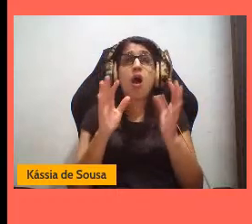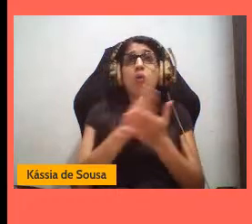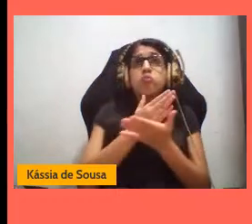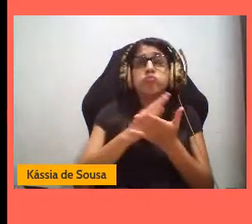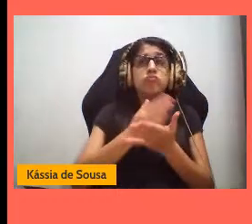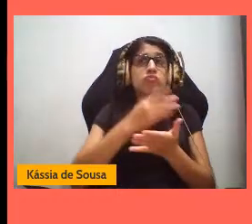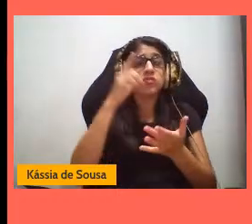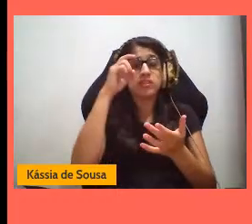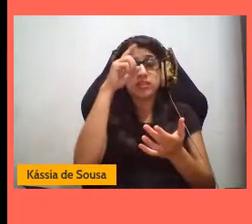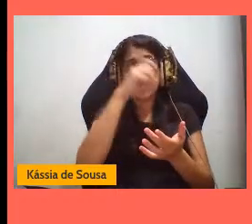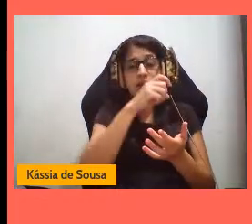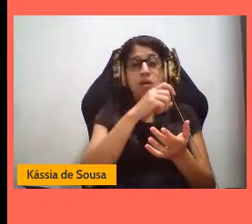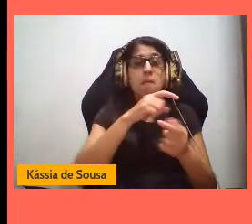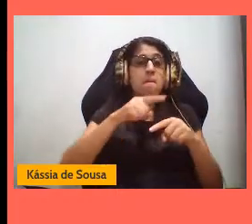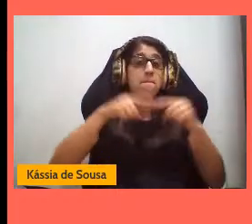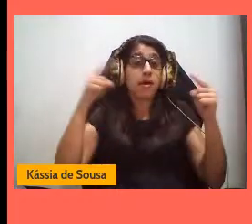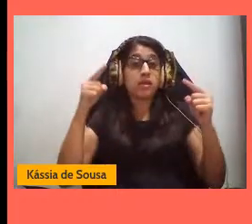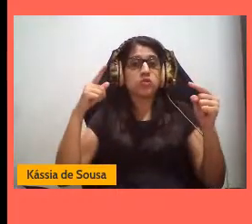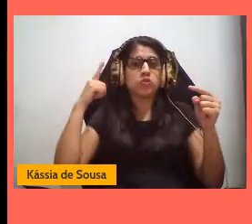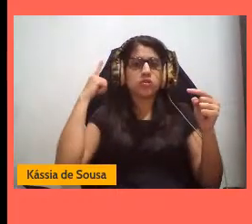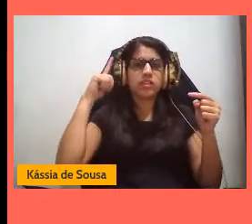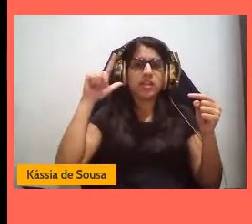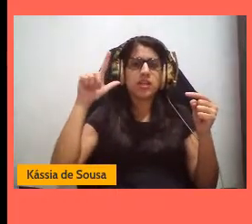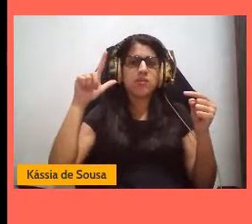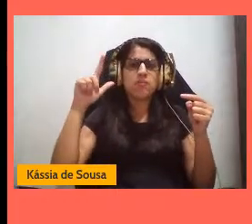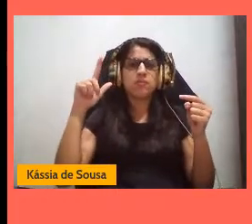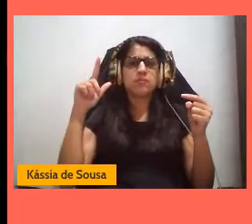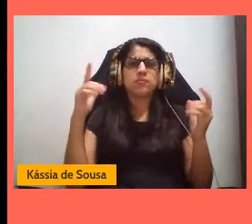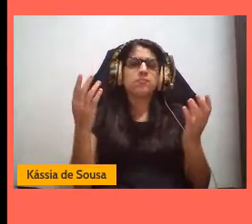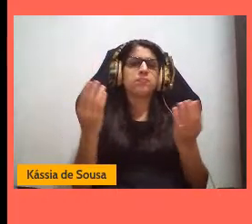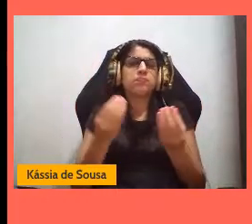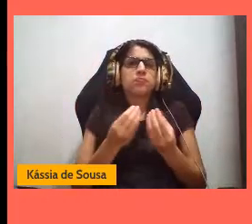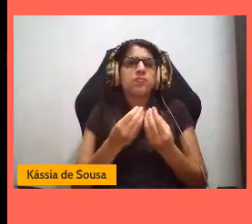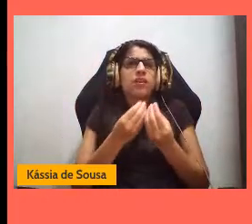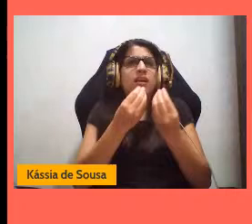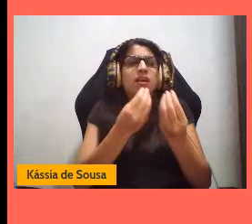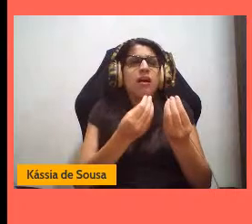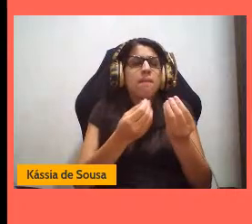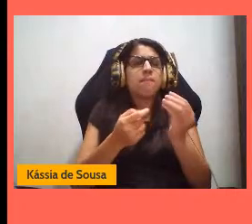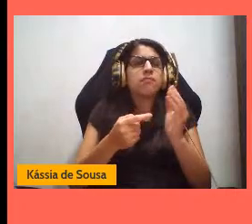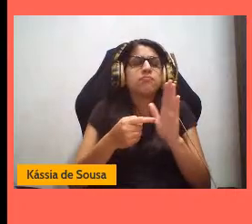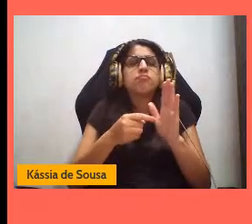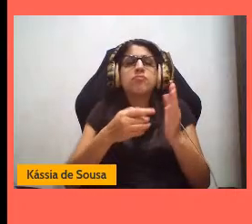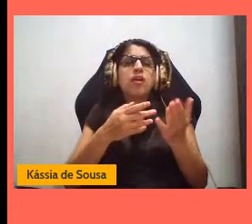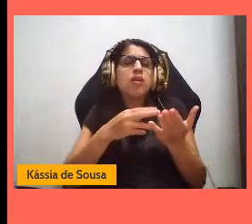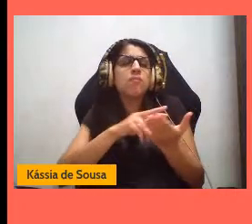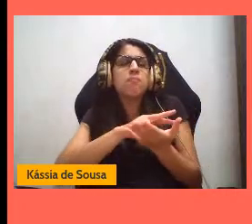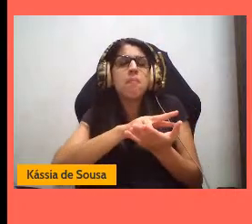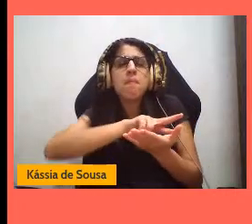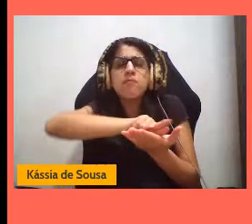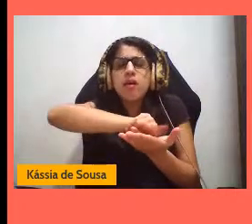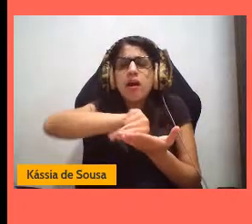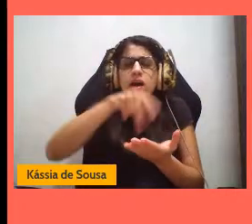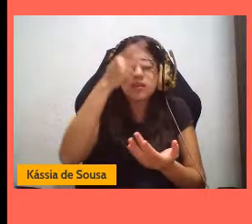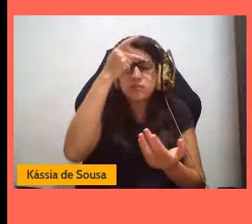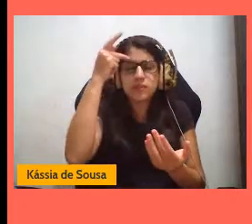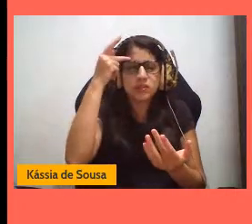uma quantidade de pessoas e uma possibilidade de trocas que eu realmente não tinha imaginado, não sei o quanto